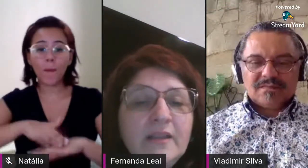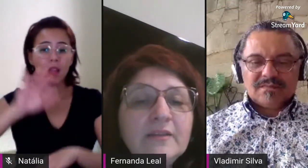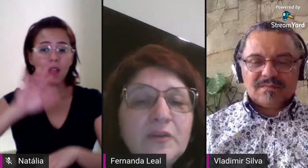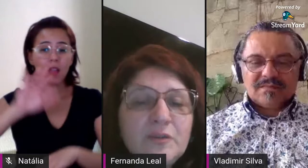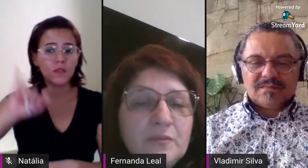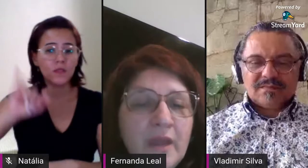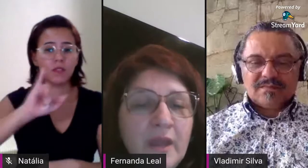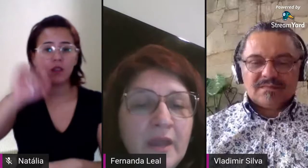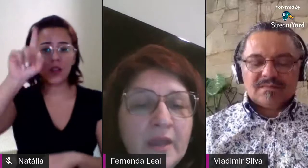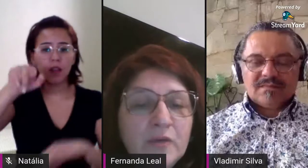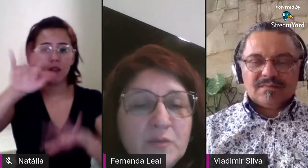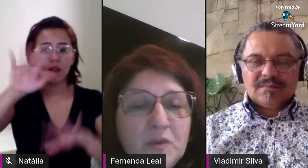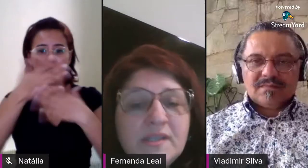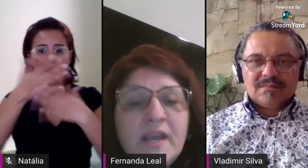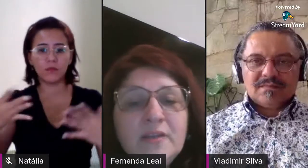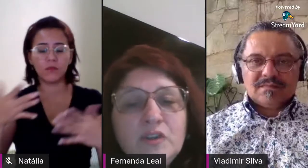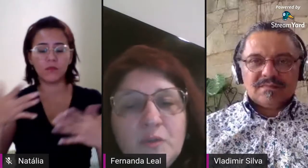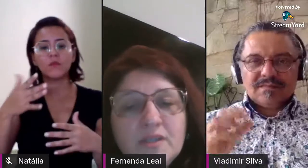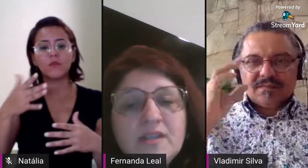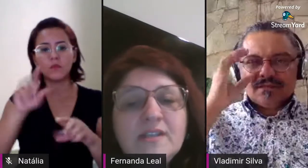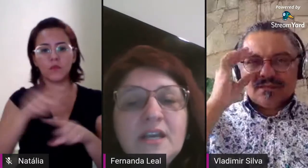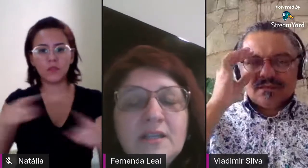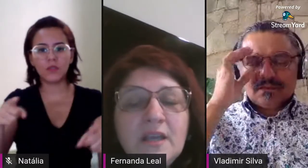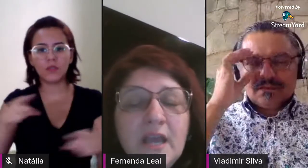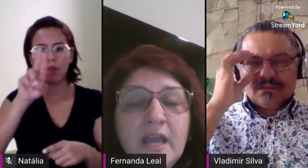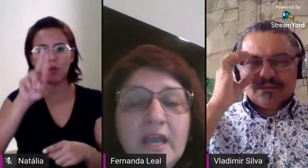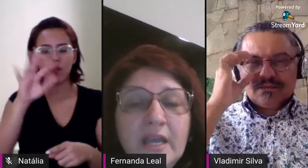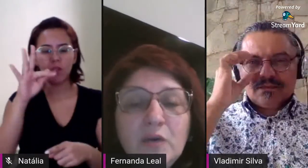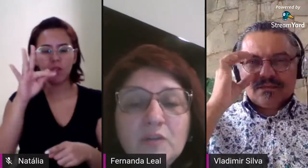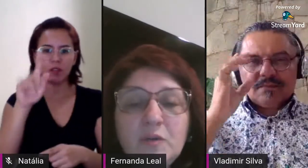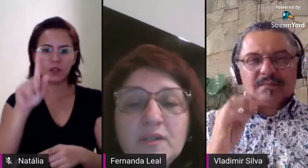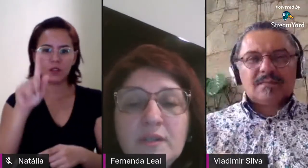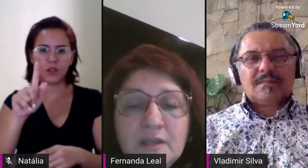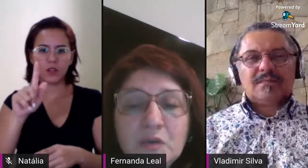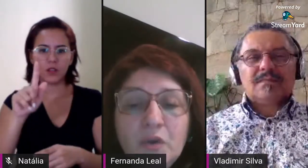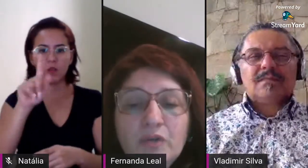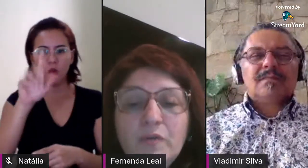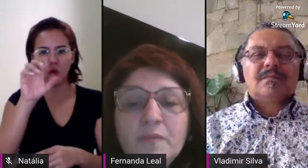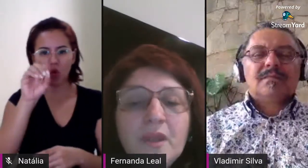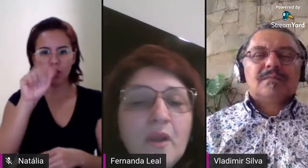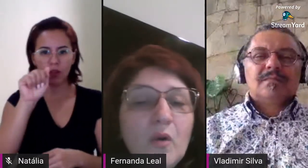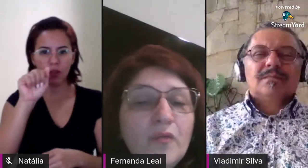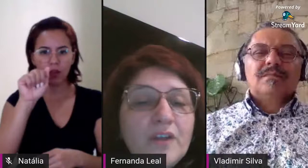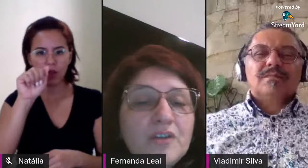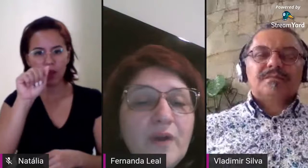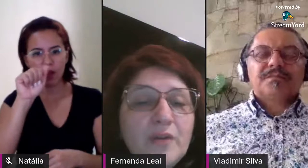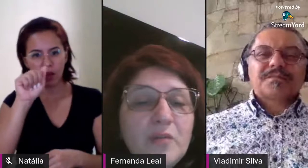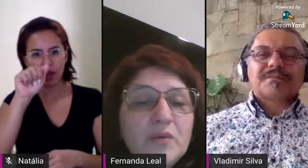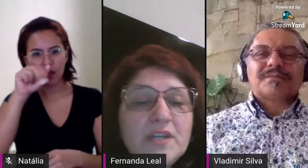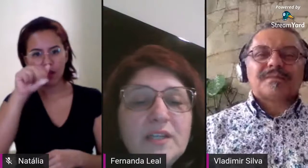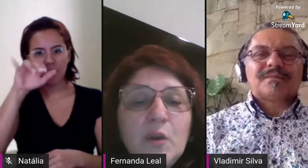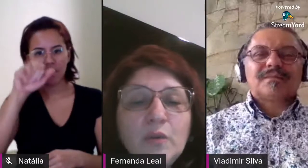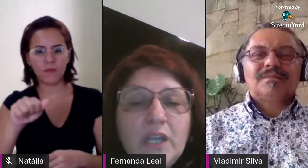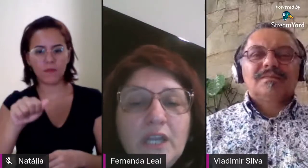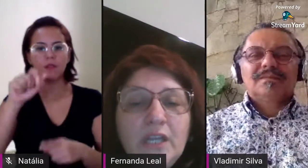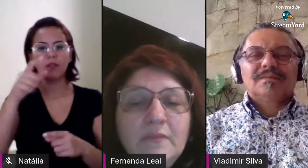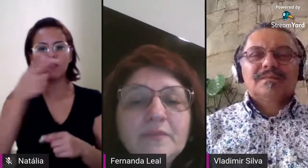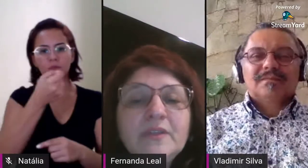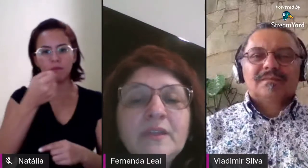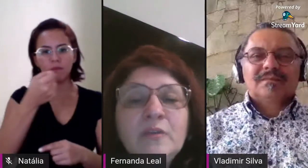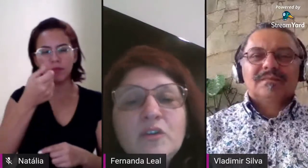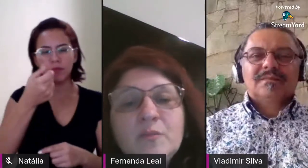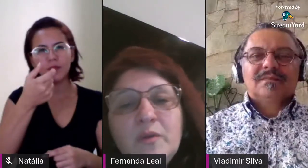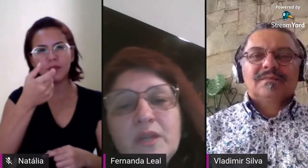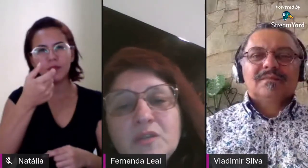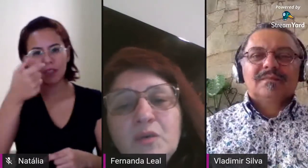Goiânia, 2007, 2017 e 2018, o Festival de Música de Londrina,